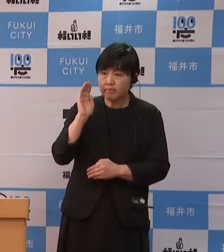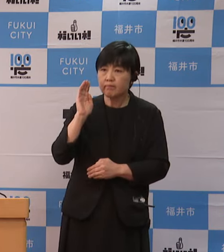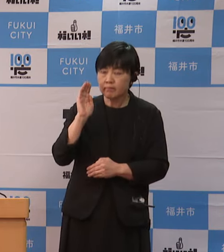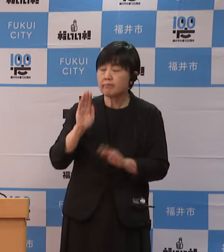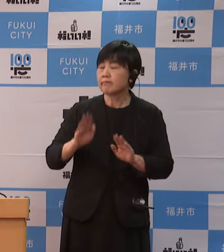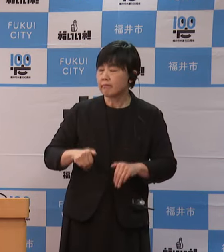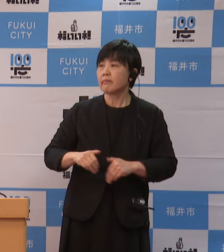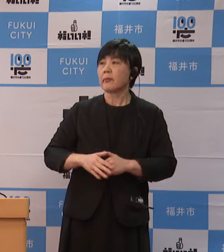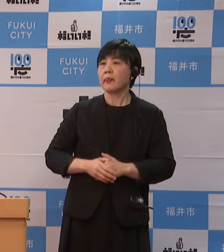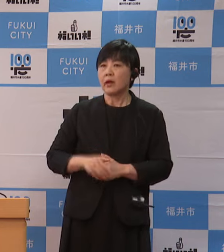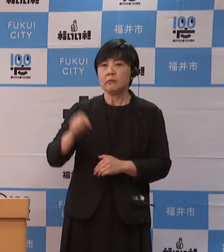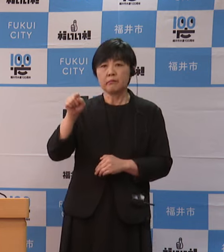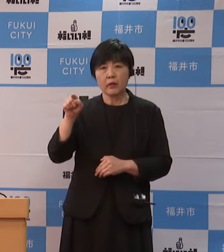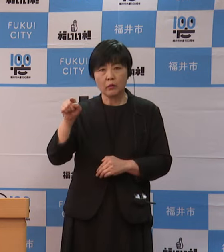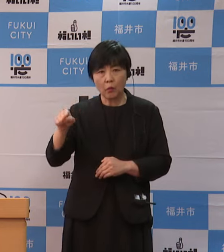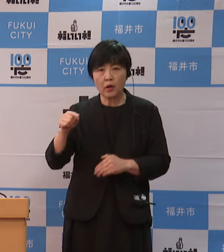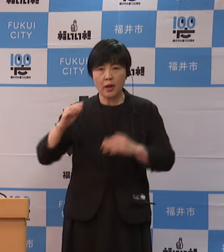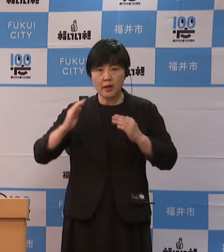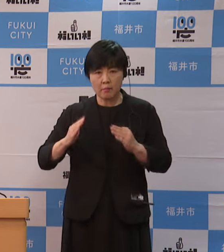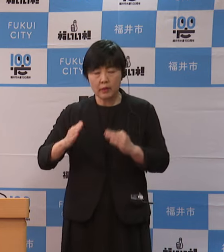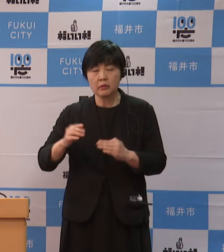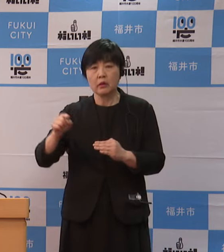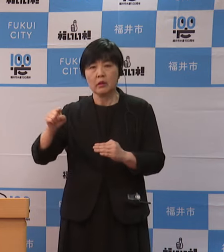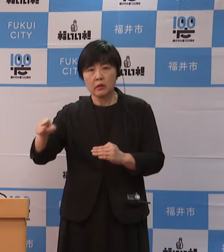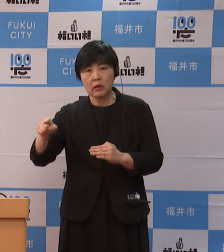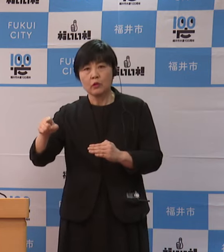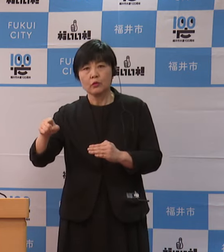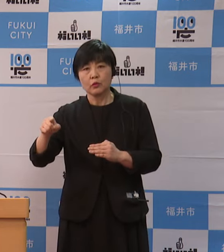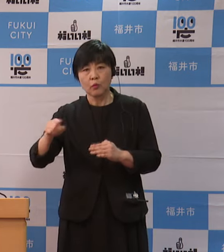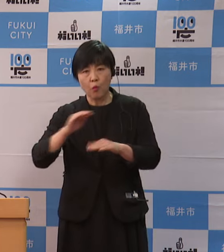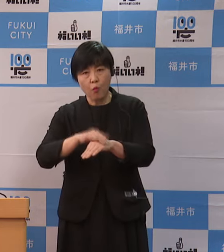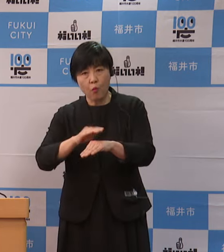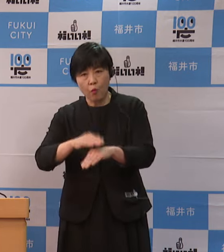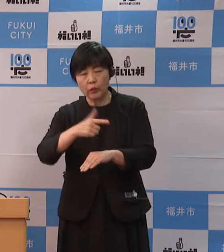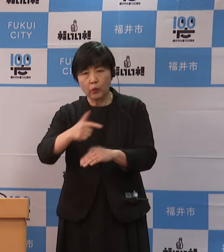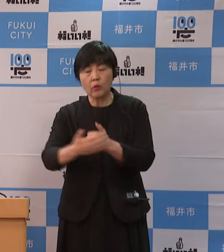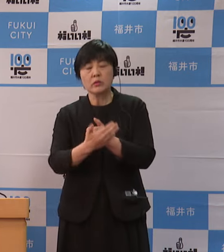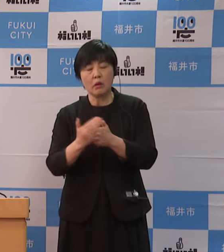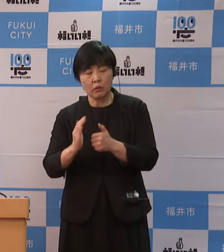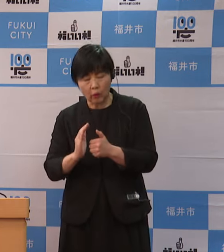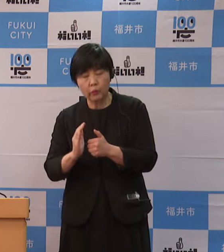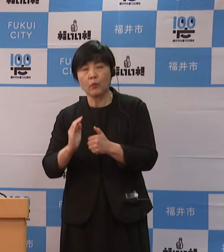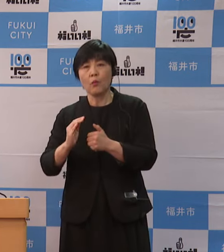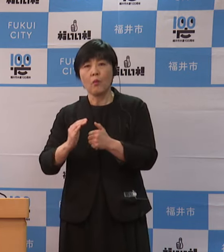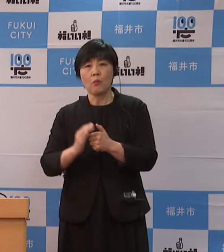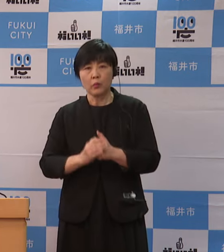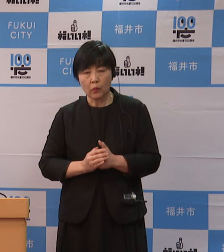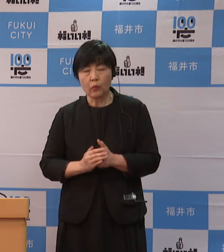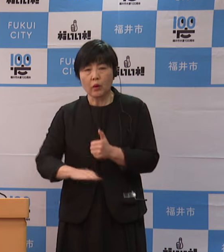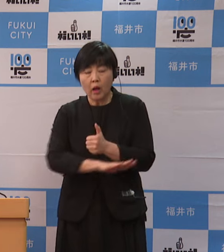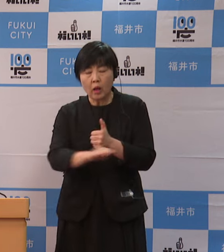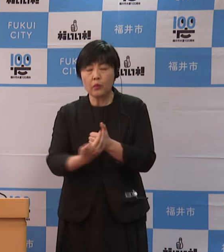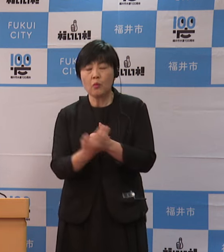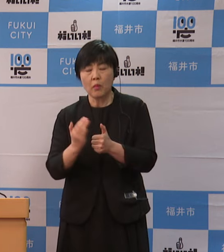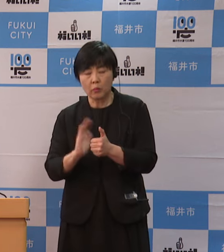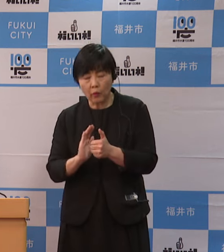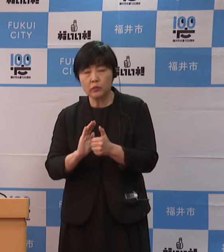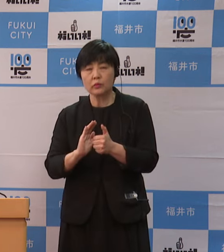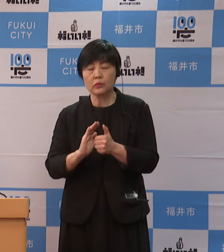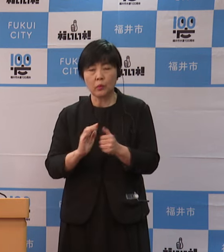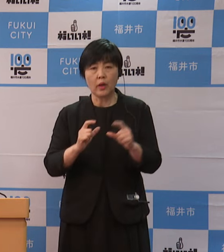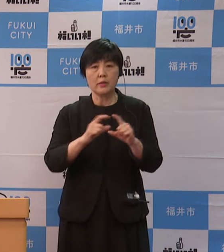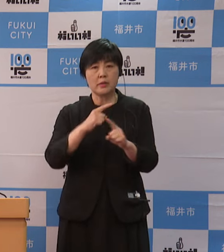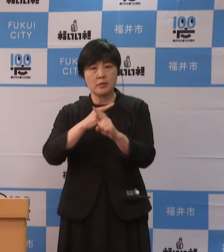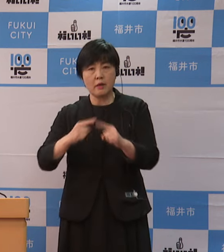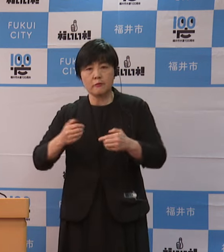クラン氏が力を入れているような側面、まあ、環境であるとか、あるいは DX 推進とか、そ